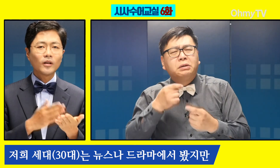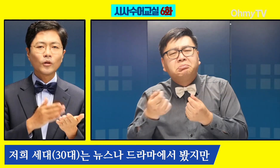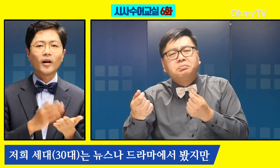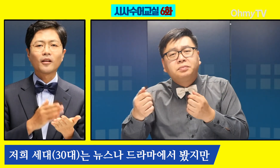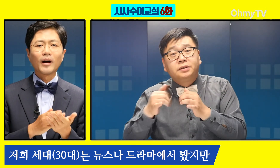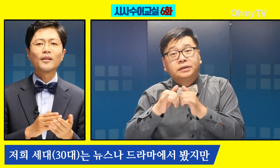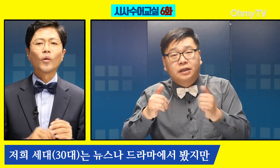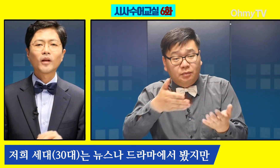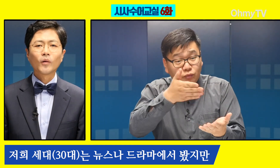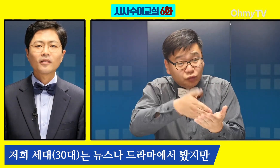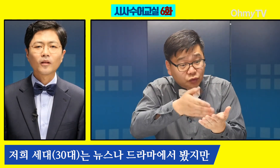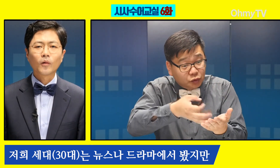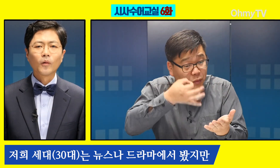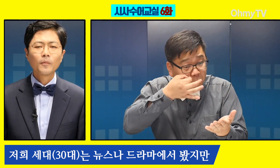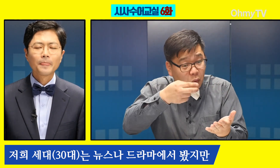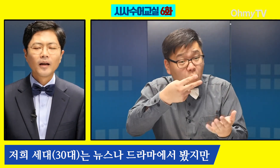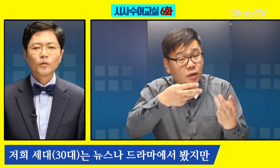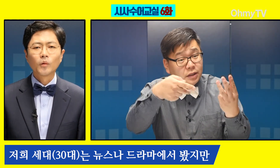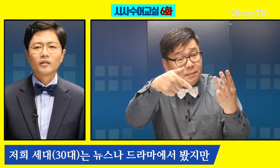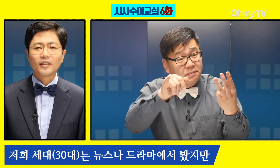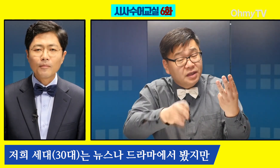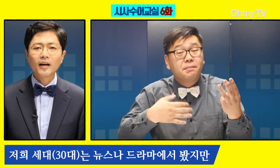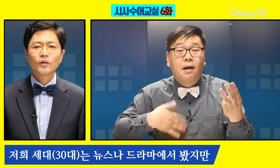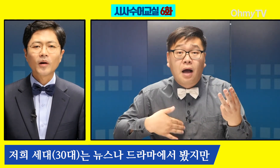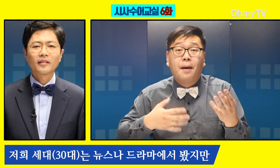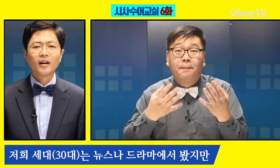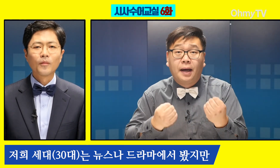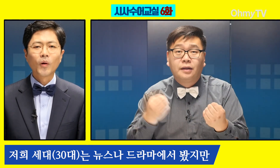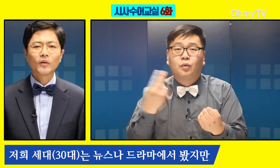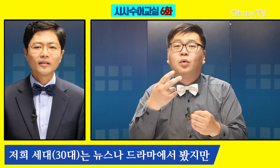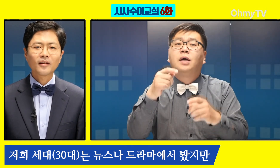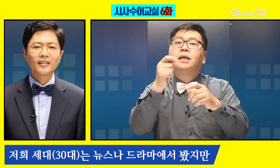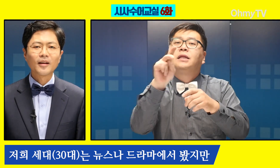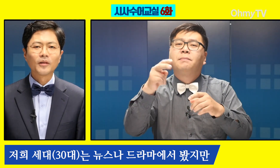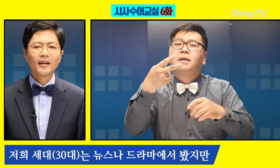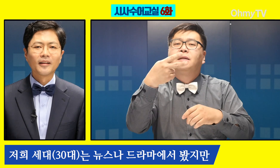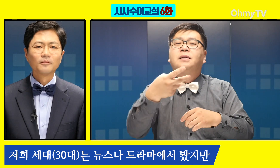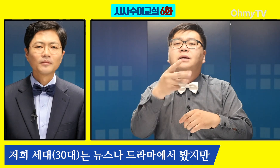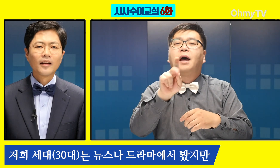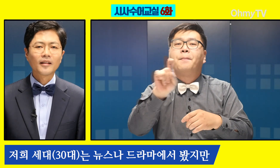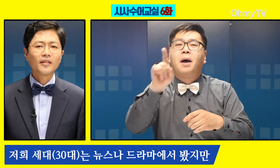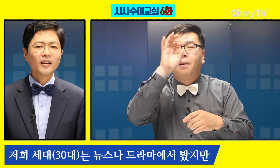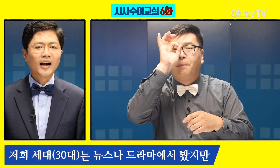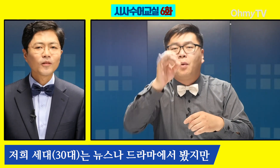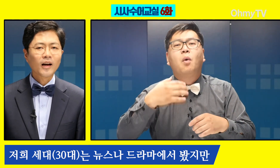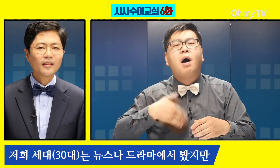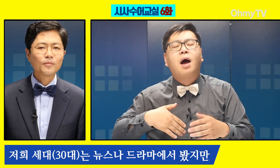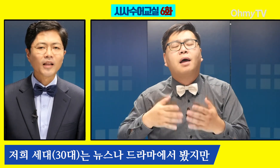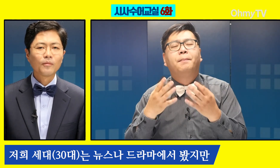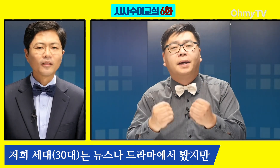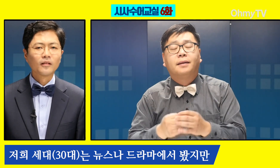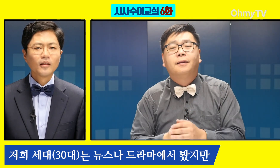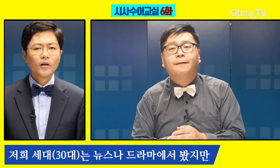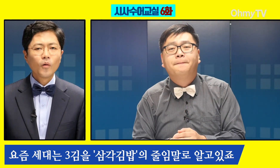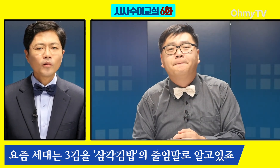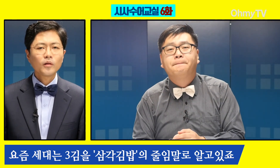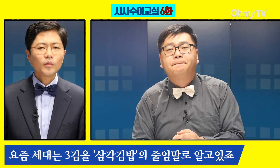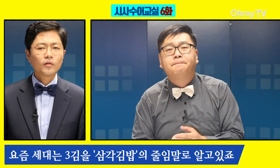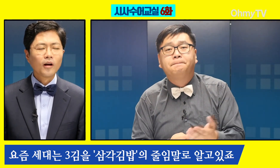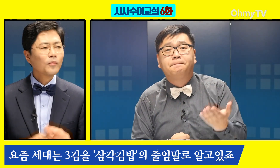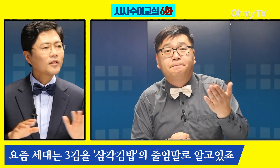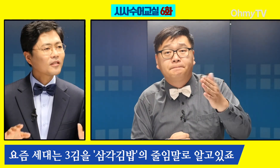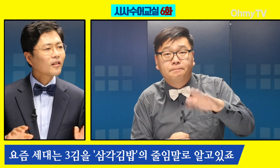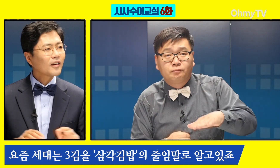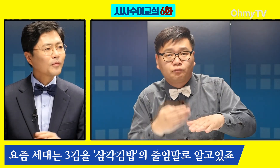또 뉴스를 통해서 많이 보기도 했었고 또 드라마를 통해서 보기도 했었기 때문에 자연스럽게 알기도 하겠습니다만 혹시